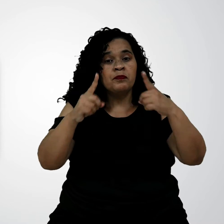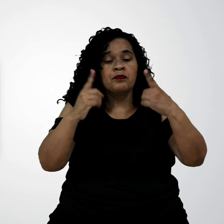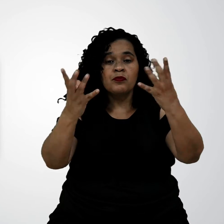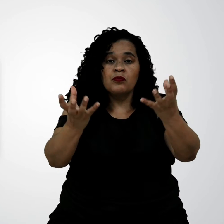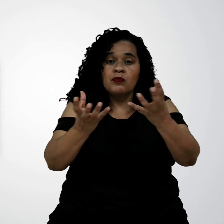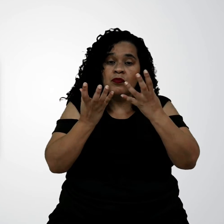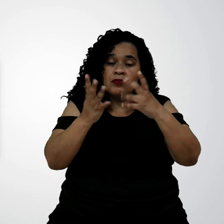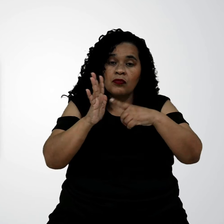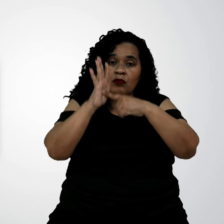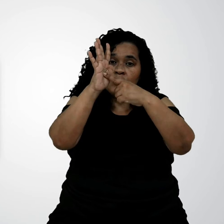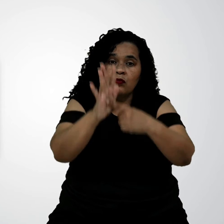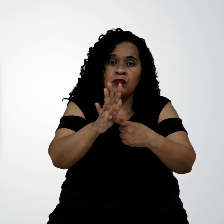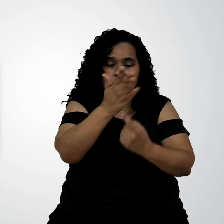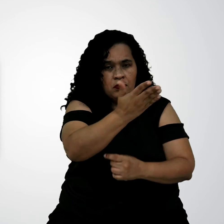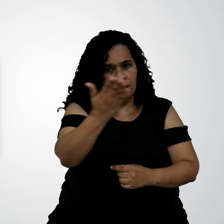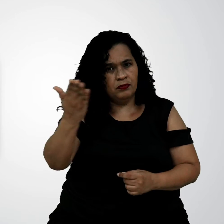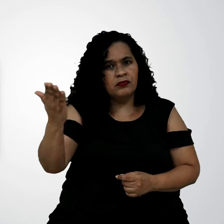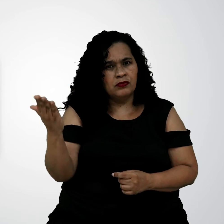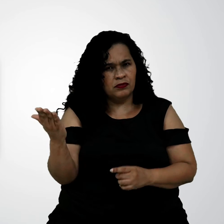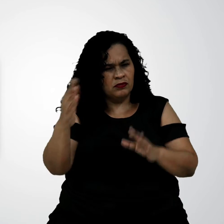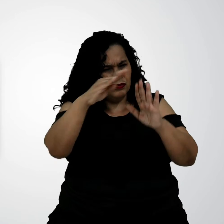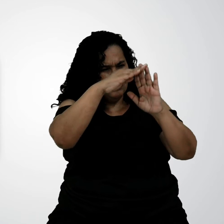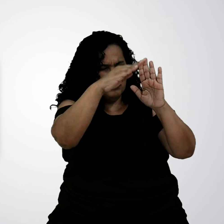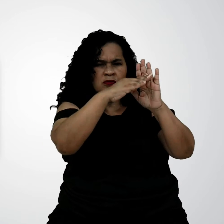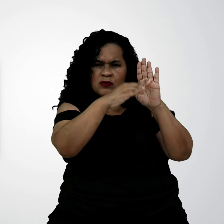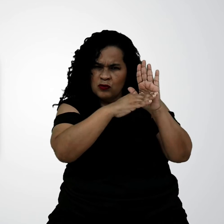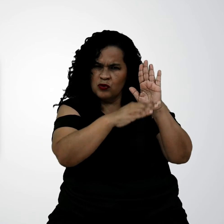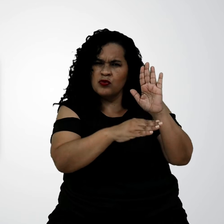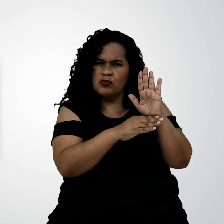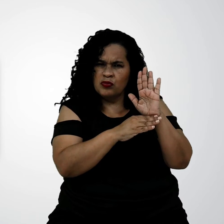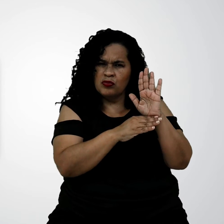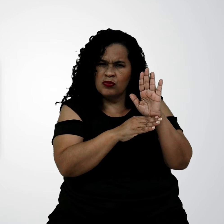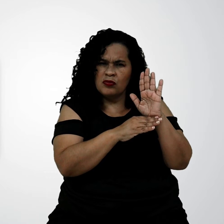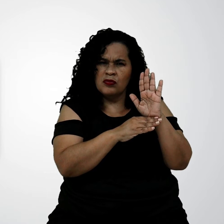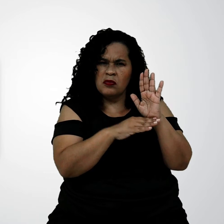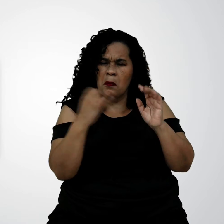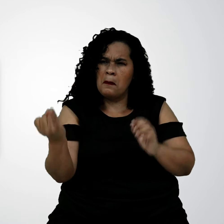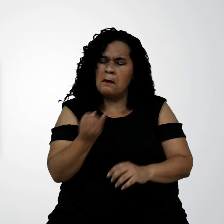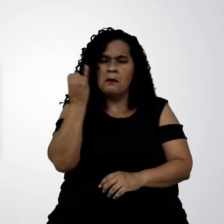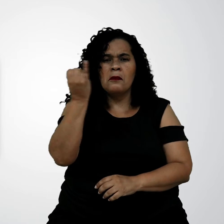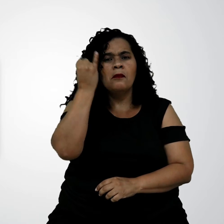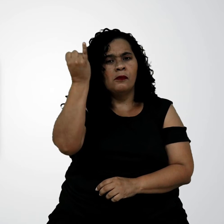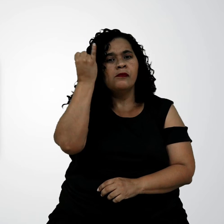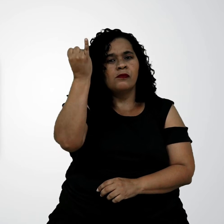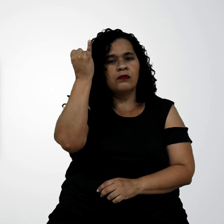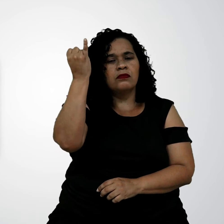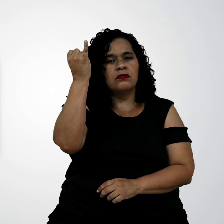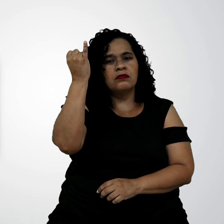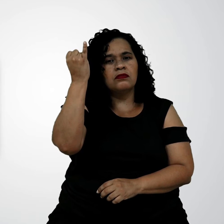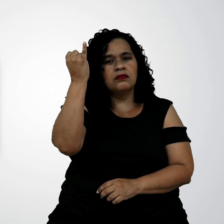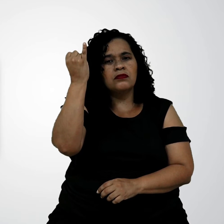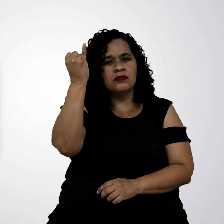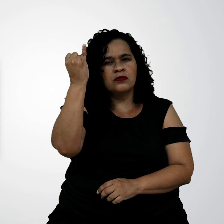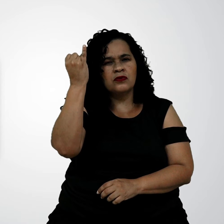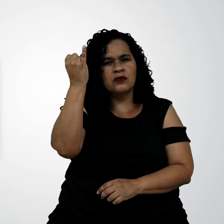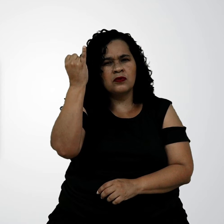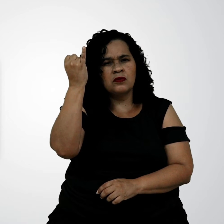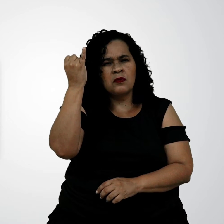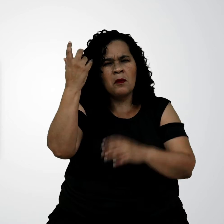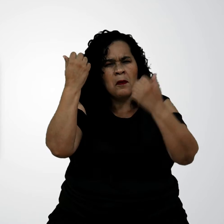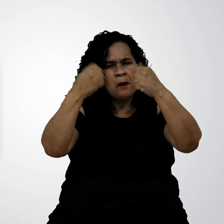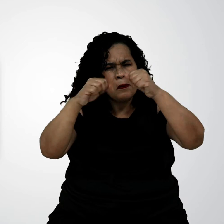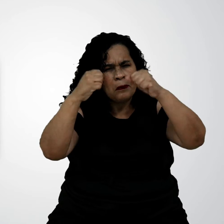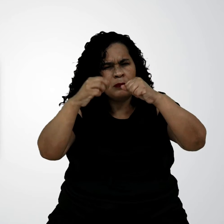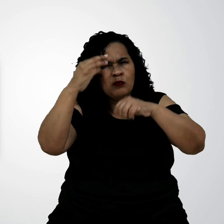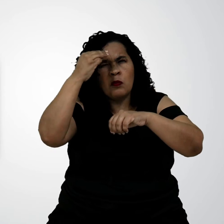aqui, nesses primeiros programas, é um conceito muito importante, que é a nossa mudança de mentalidade. Se a